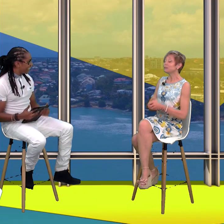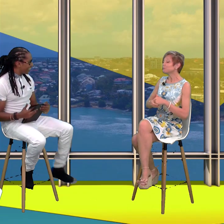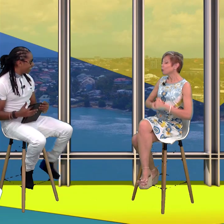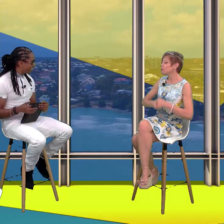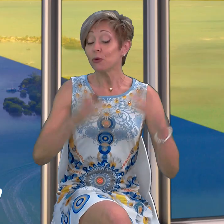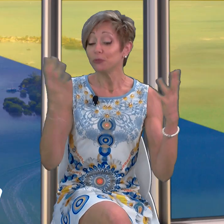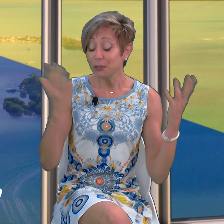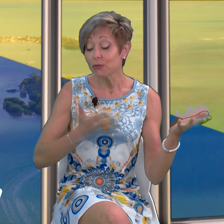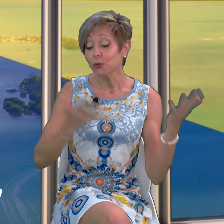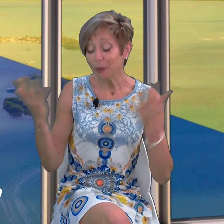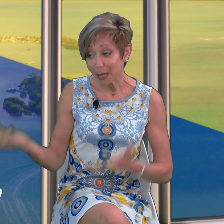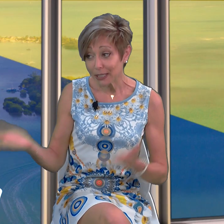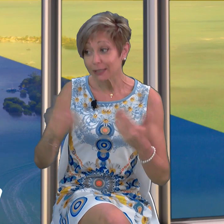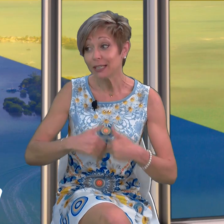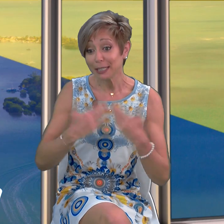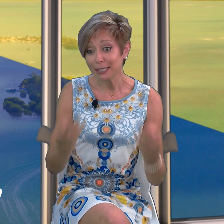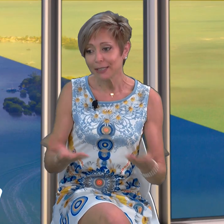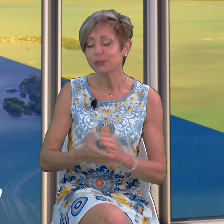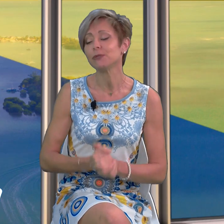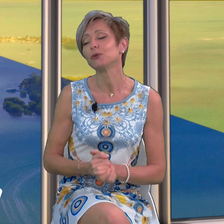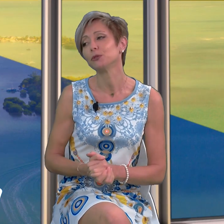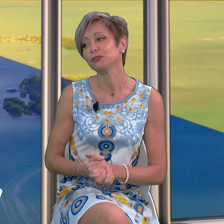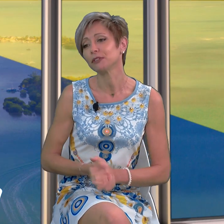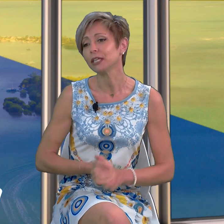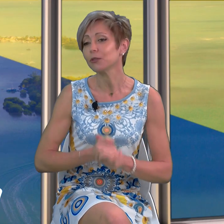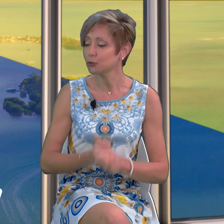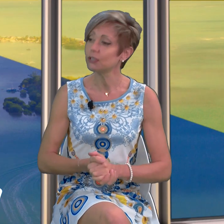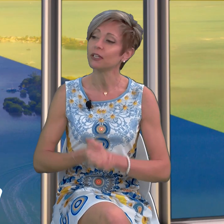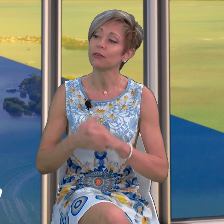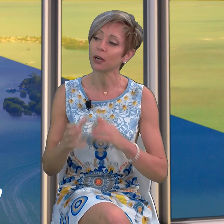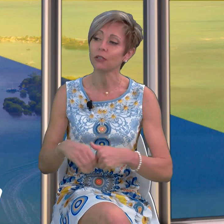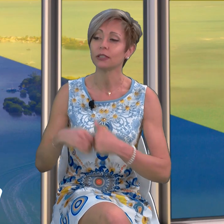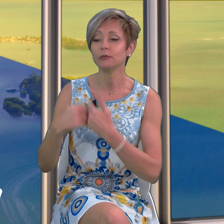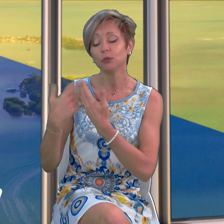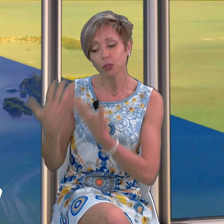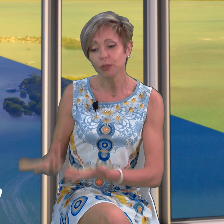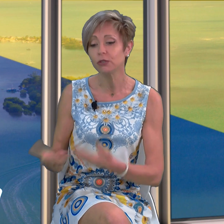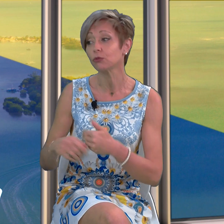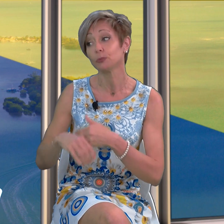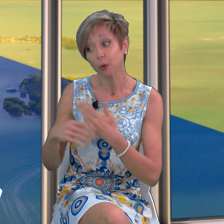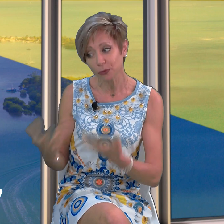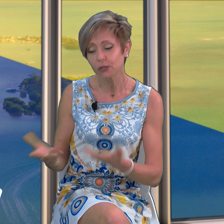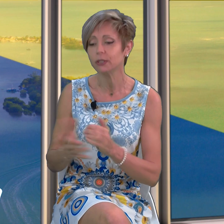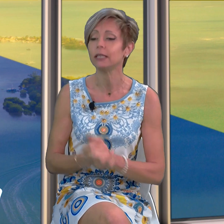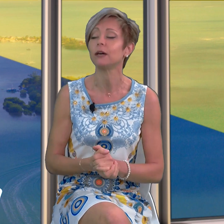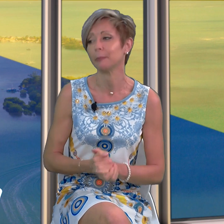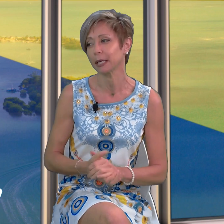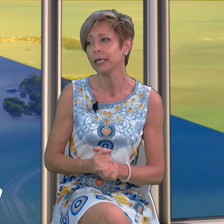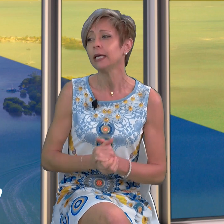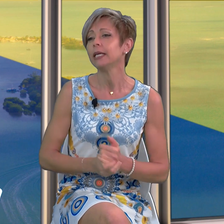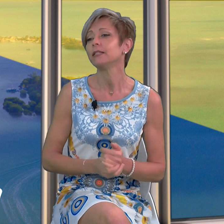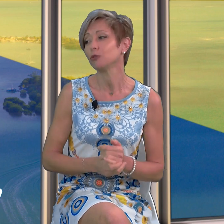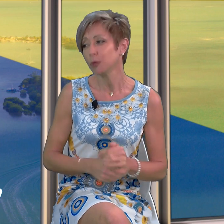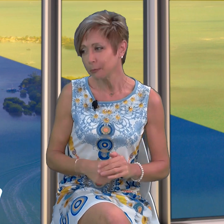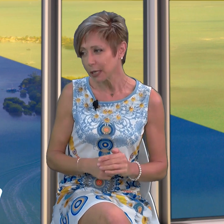Écoutez, pour le moment, le film va partir, la deadline c'est donc le 2 février, ensuite il va y avoir une commission de professionnels à Paris,